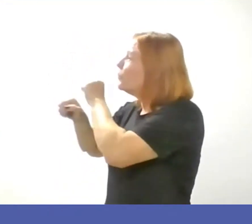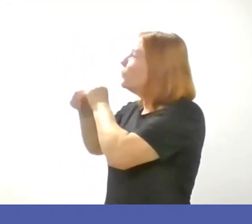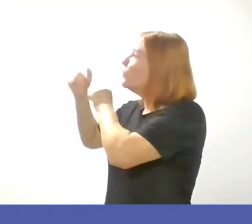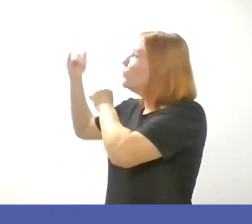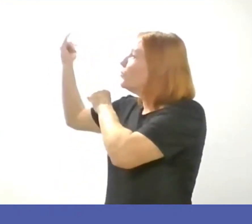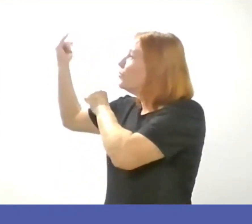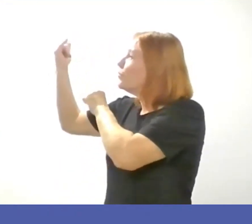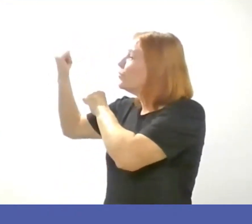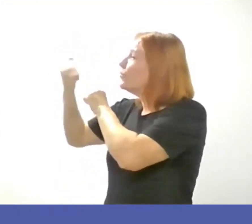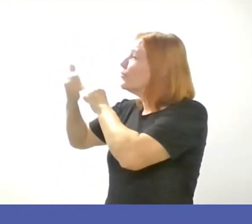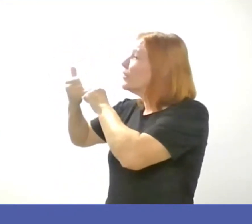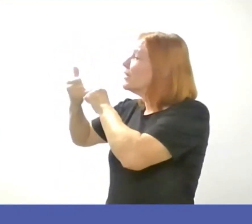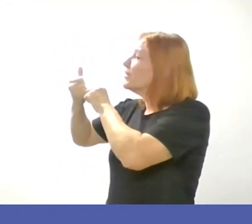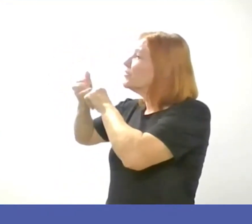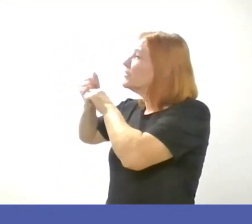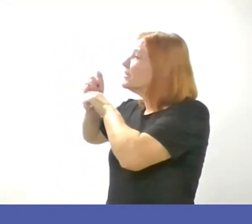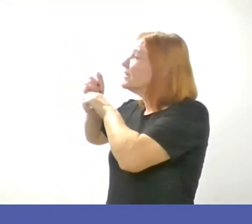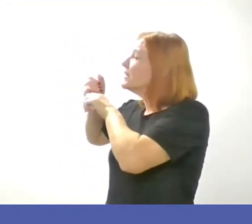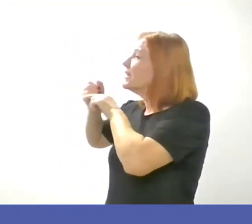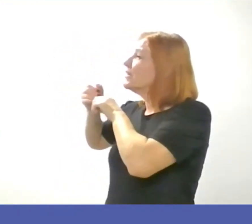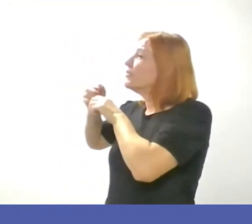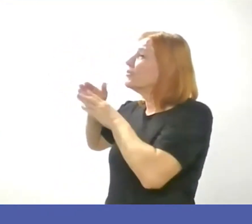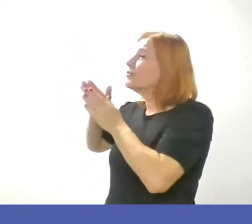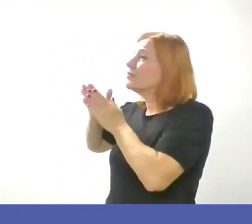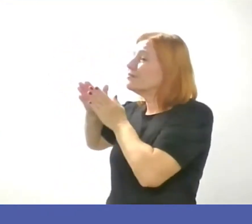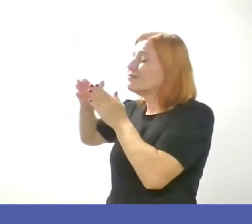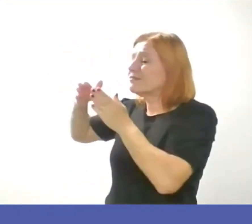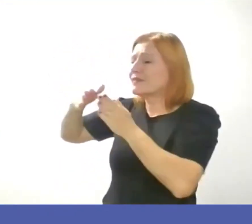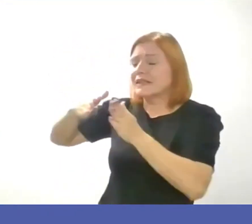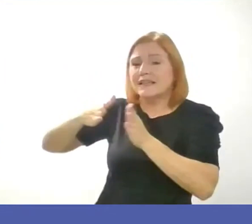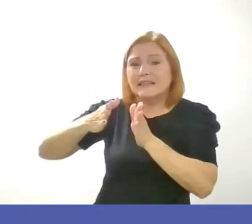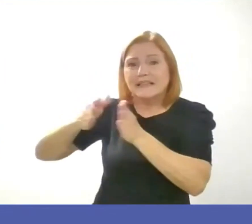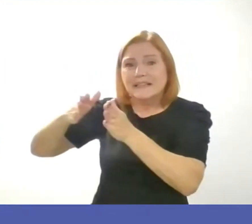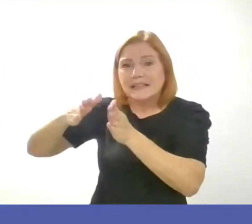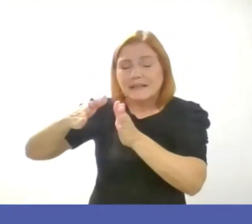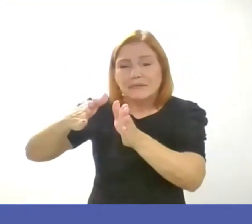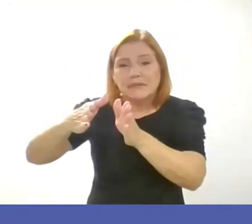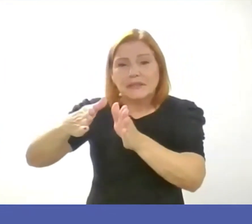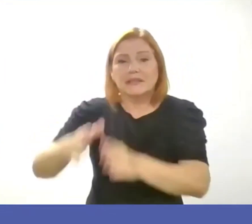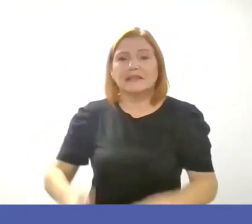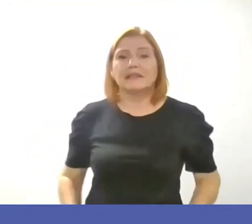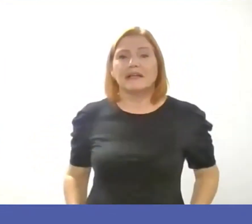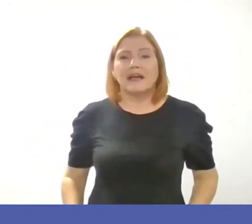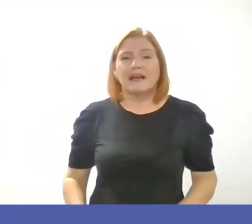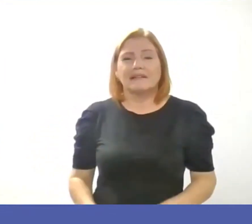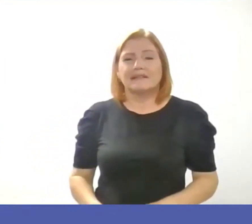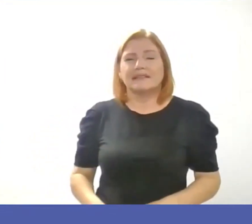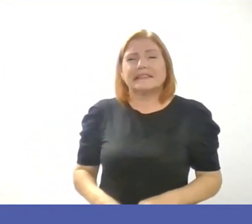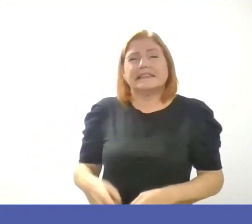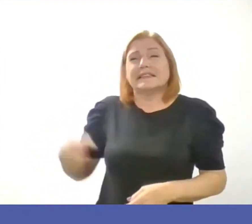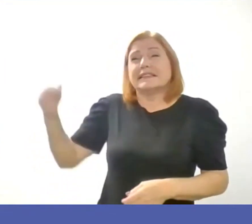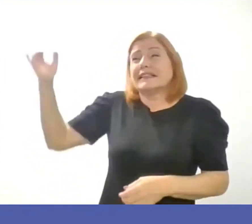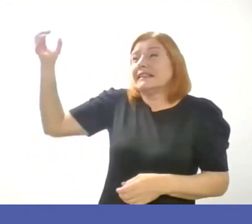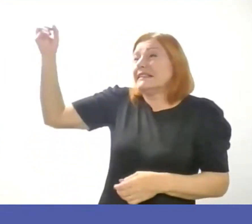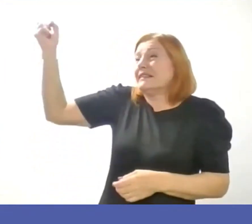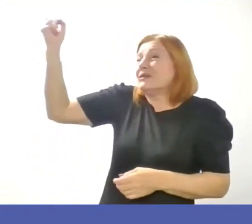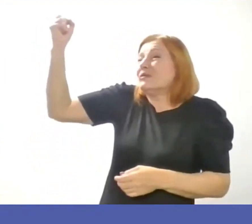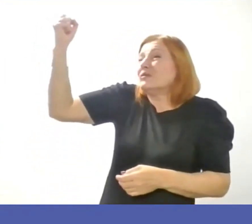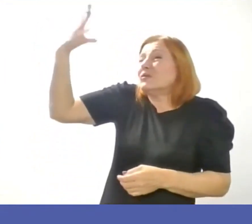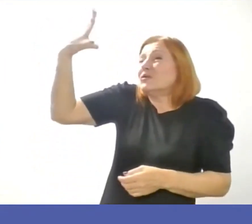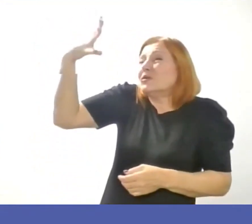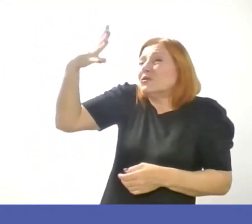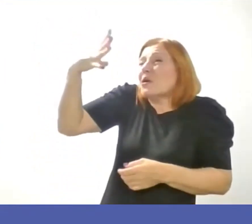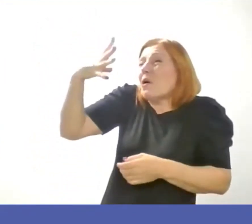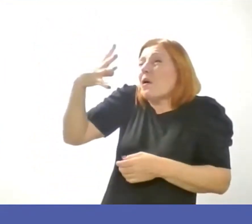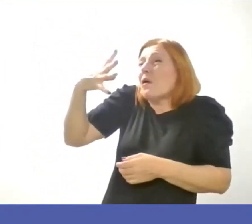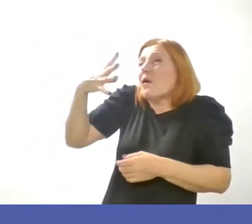Eles muitas vezes estão debaixo de um sol escaldante. Eles estão